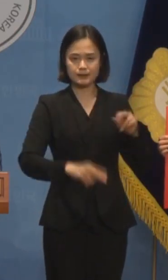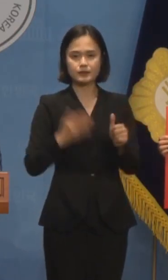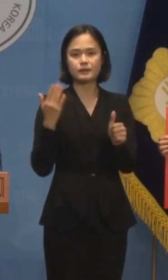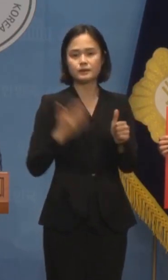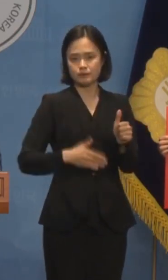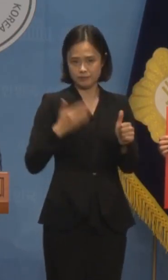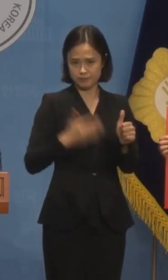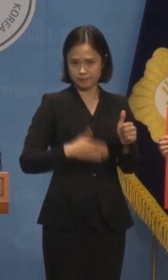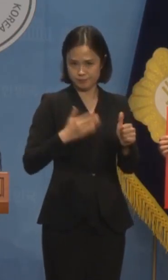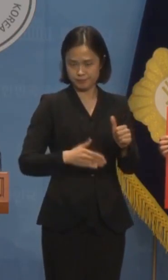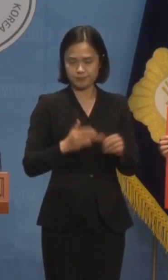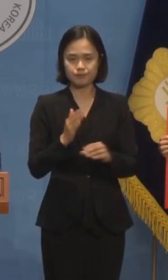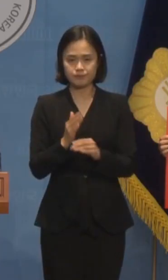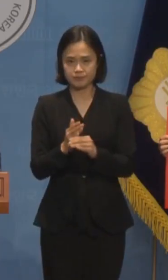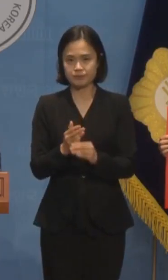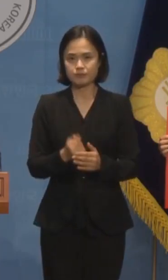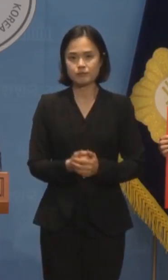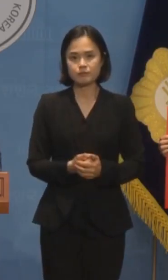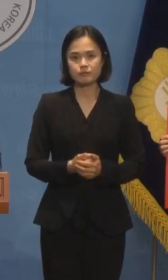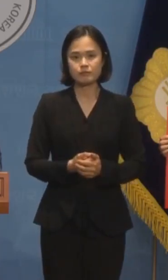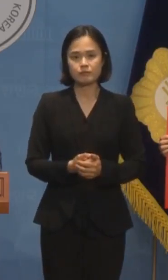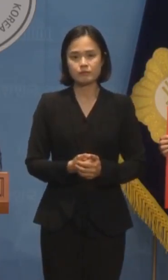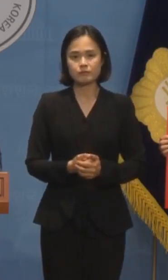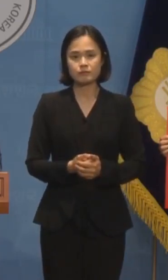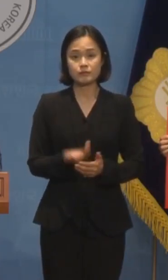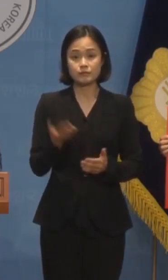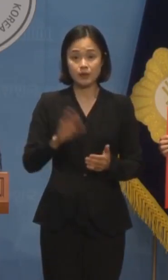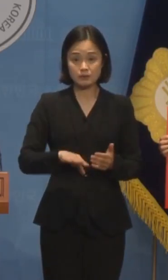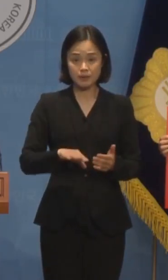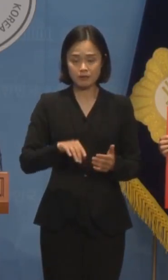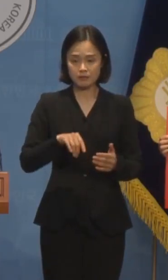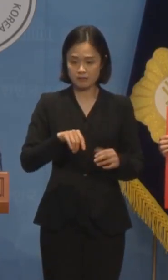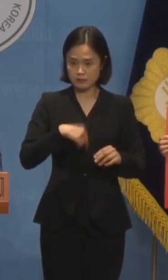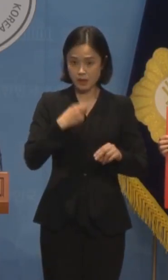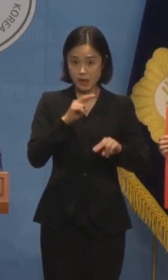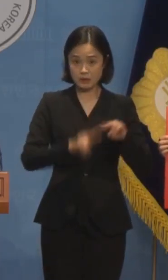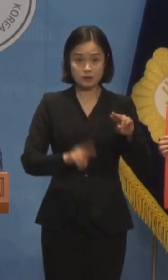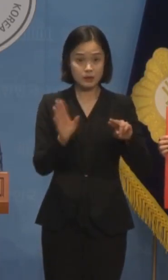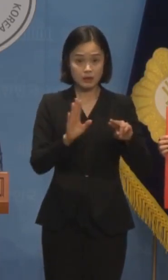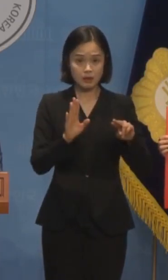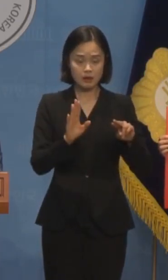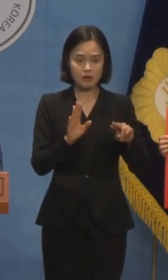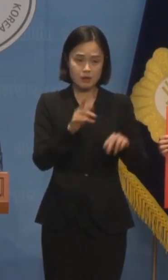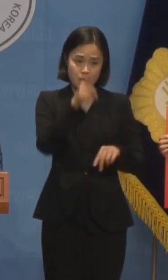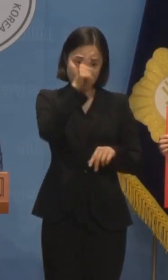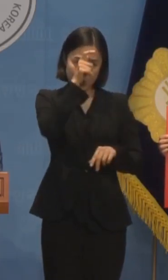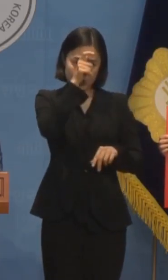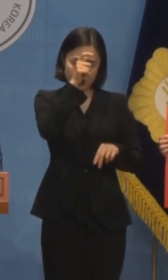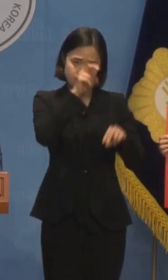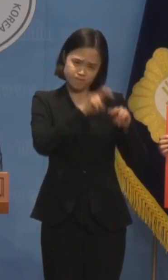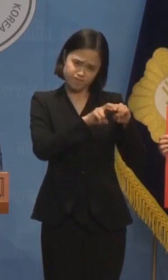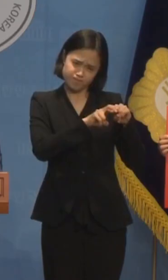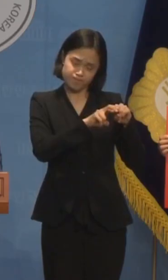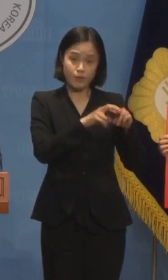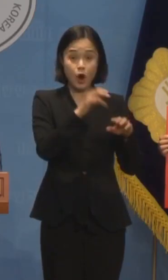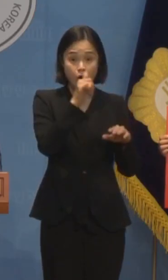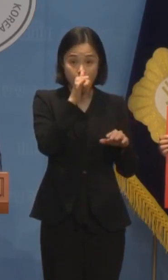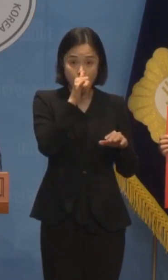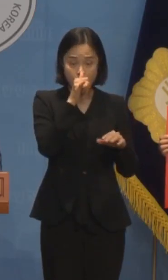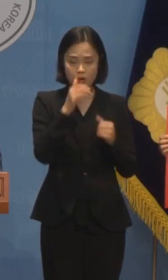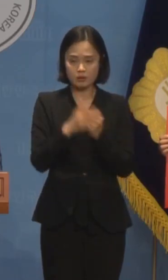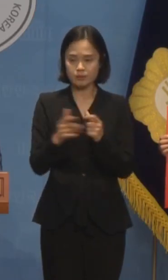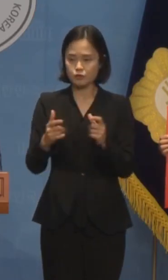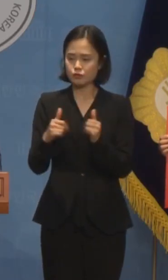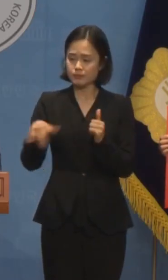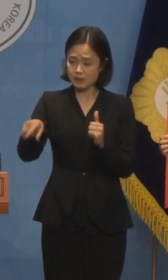있습니다. 그럼에도 사퇴하지 않고 있는 이영경 시의원에 대해 주민 소환까지도 추진한다고 밝혔습니다.